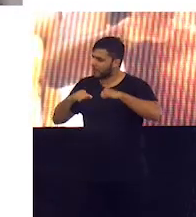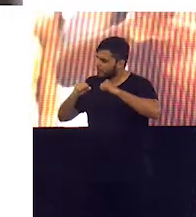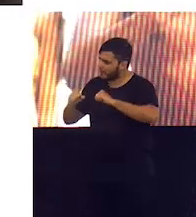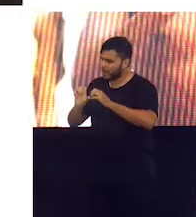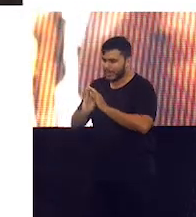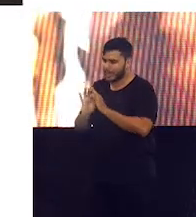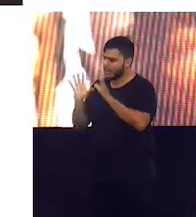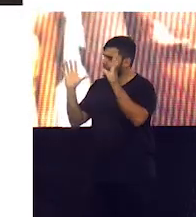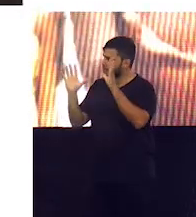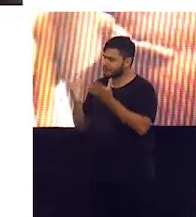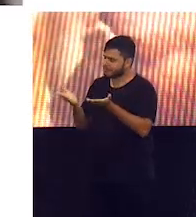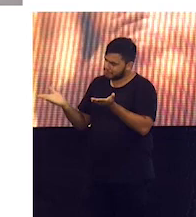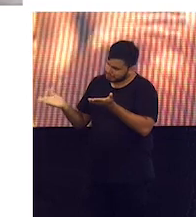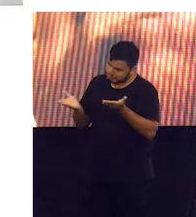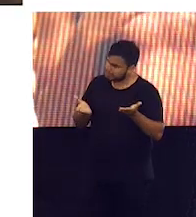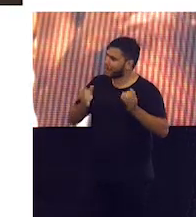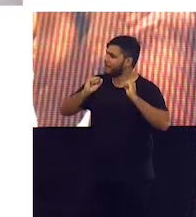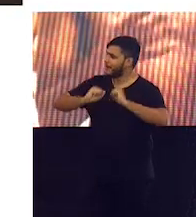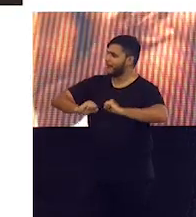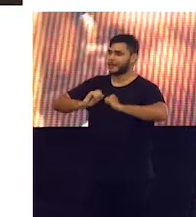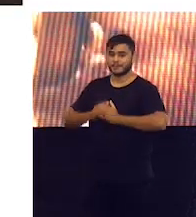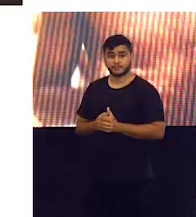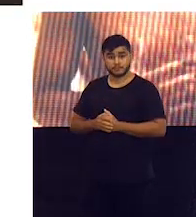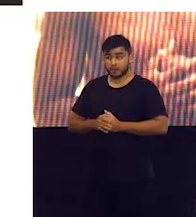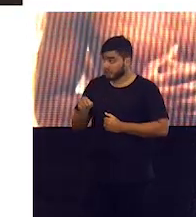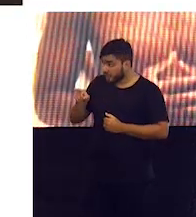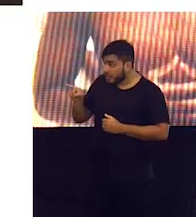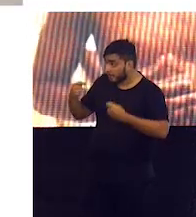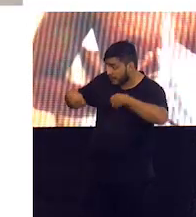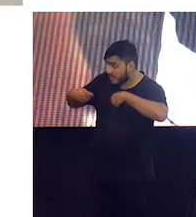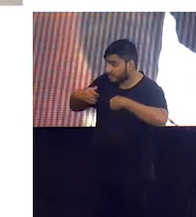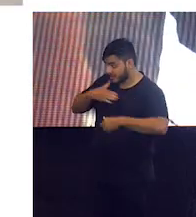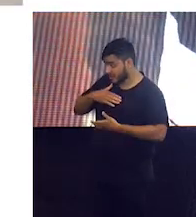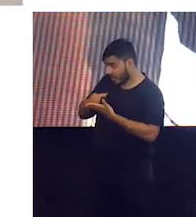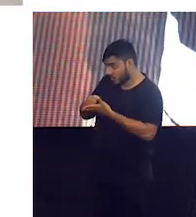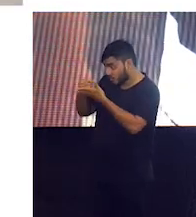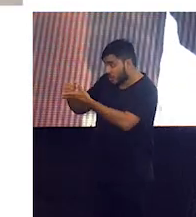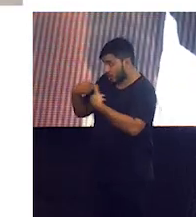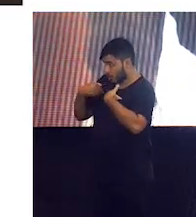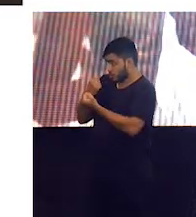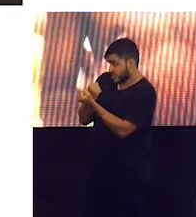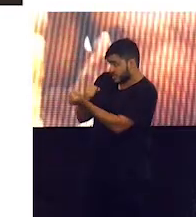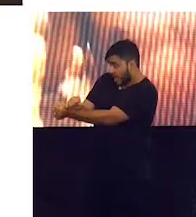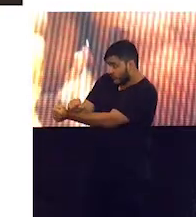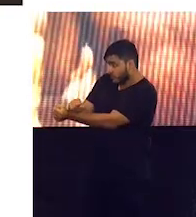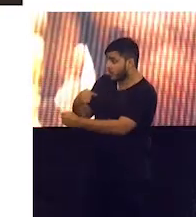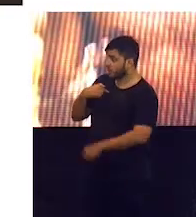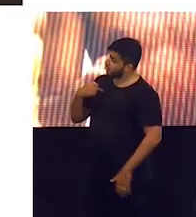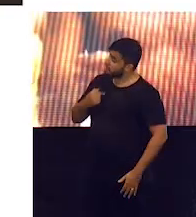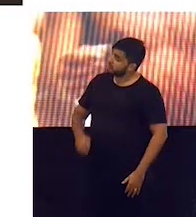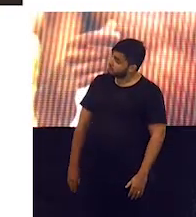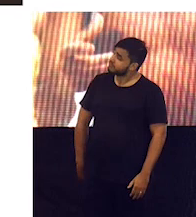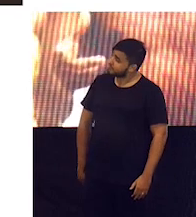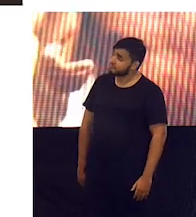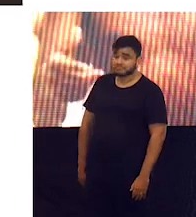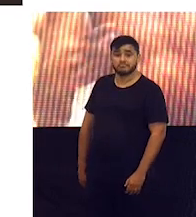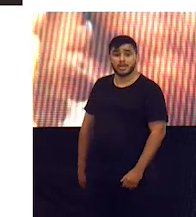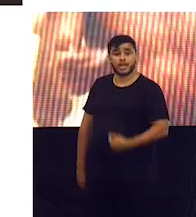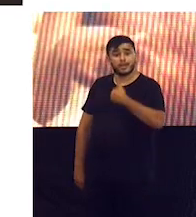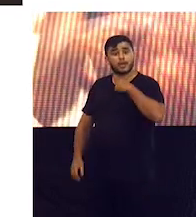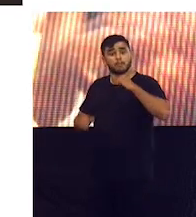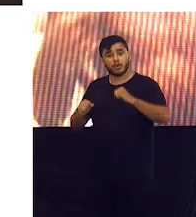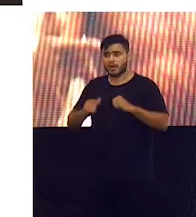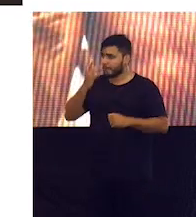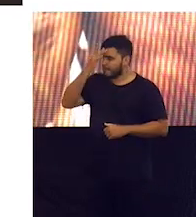né? Eu queria te fazer uma pergunta. Vocês estão precisando de escravos? Quê? Escravo. É gente de